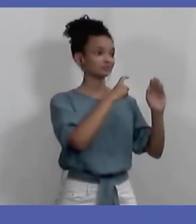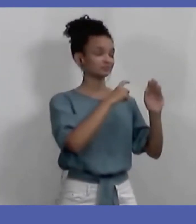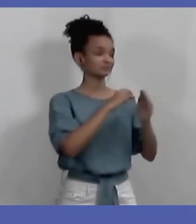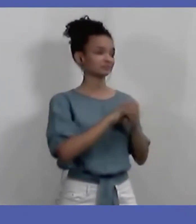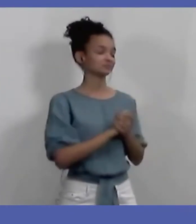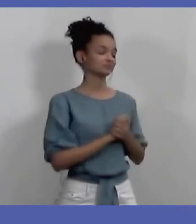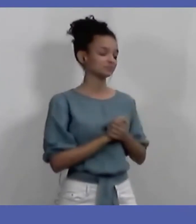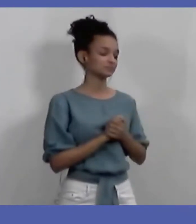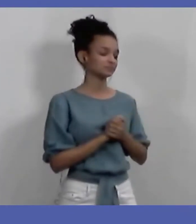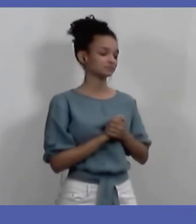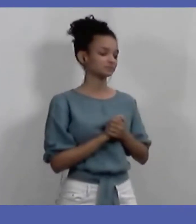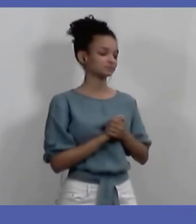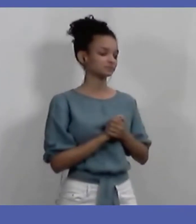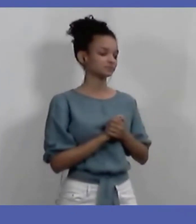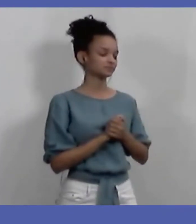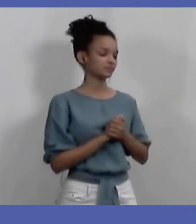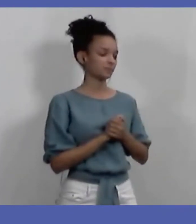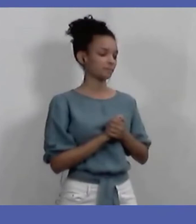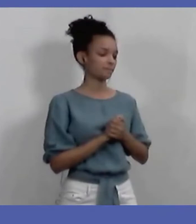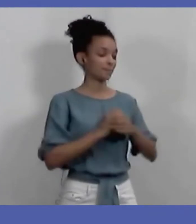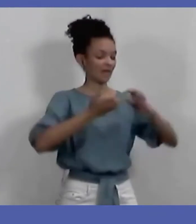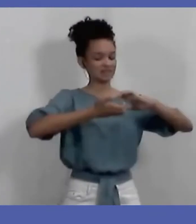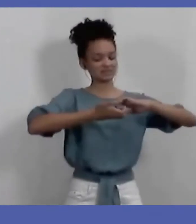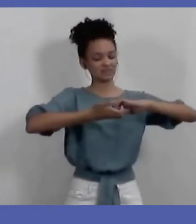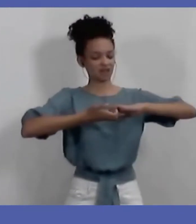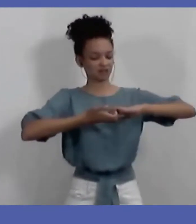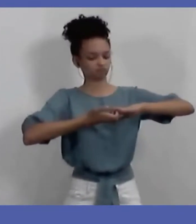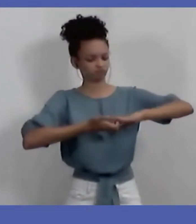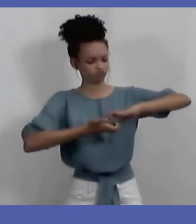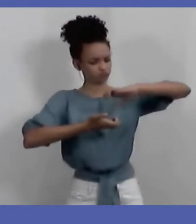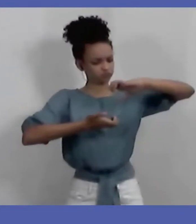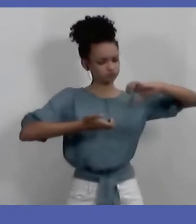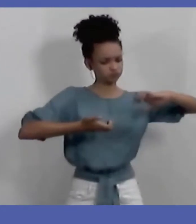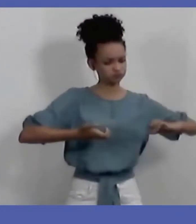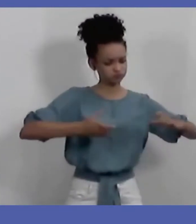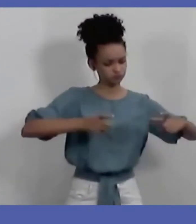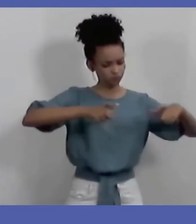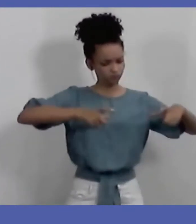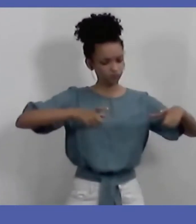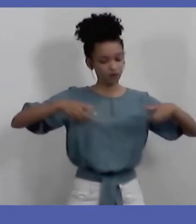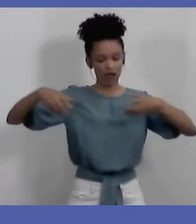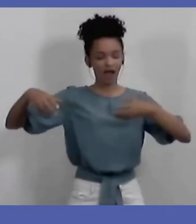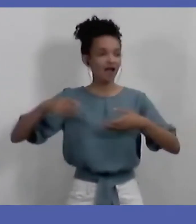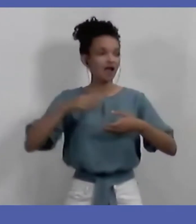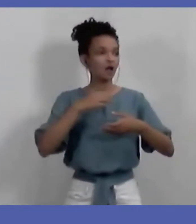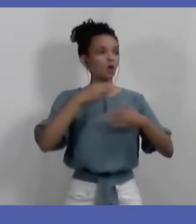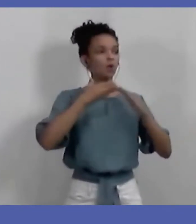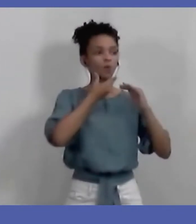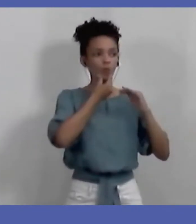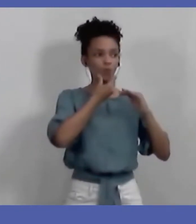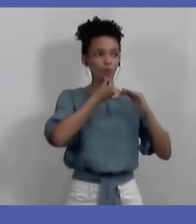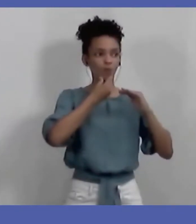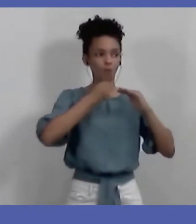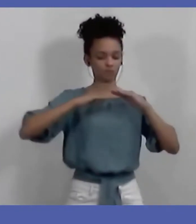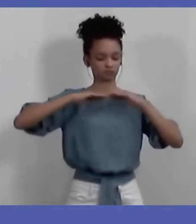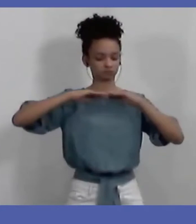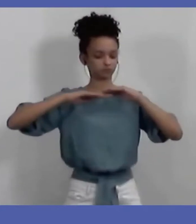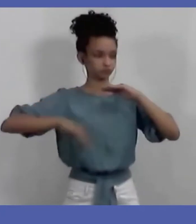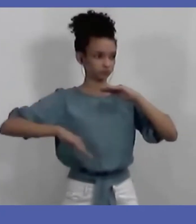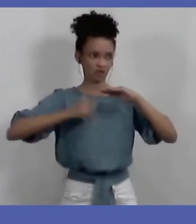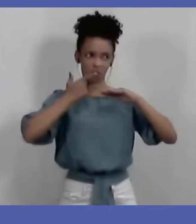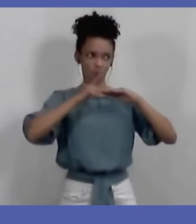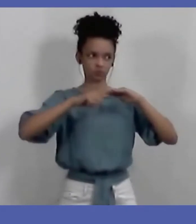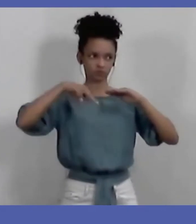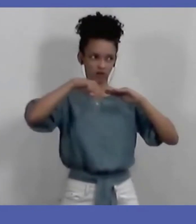um buraco no ladrilho lá e descer o leito do paralítico bem onde está o Senhor. Isso